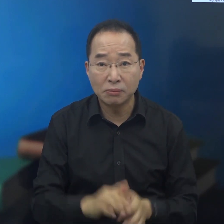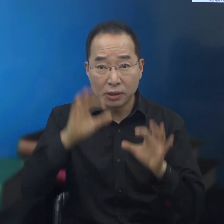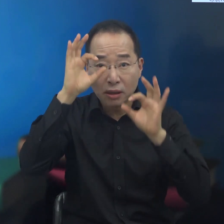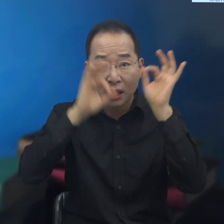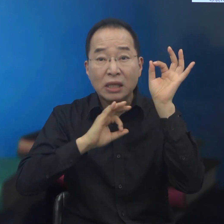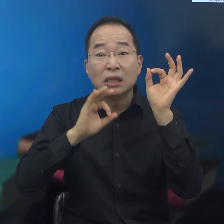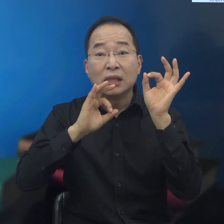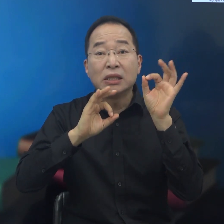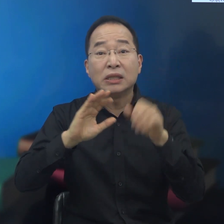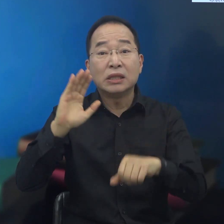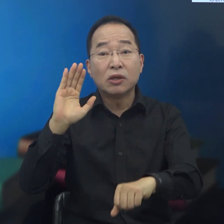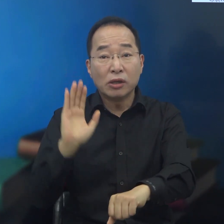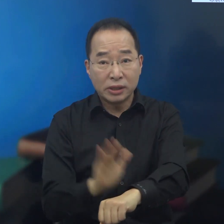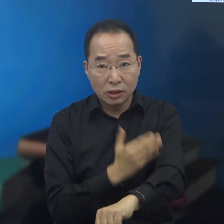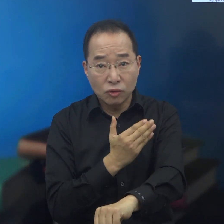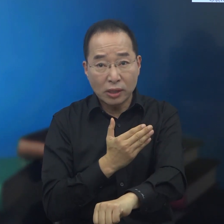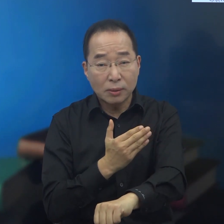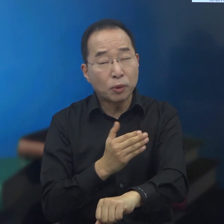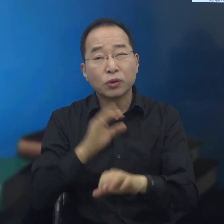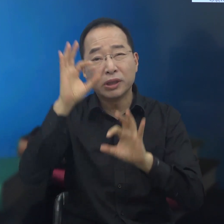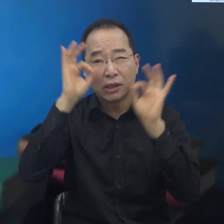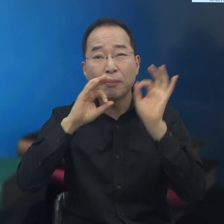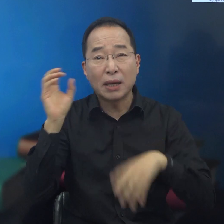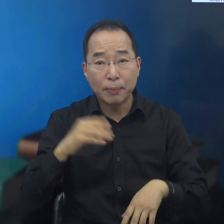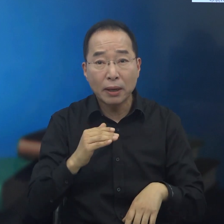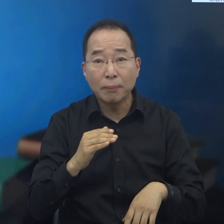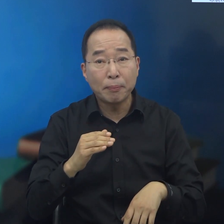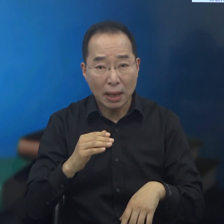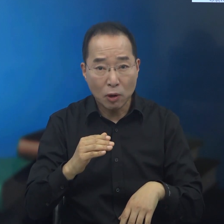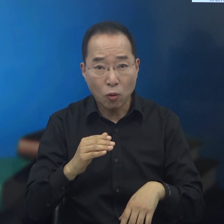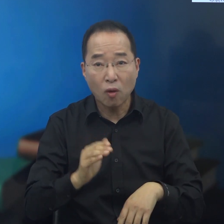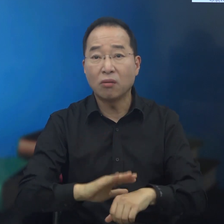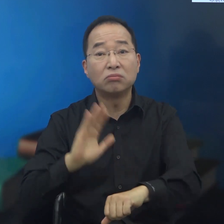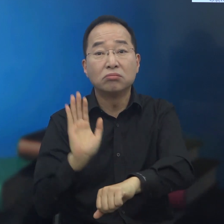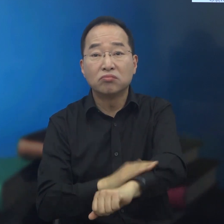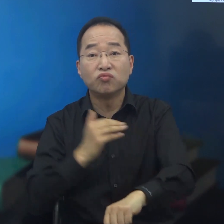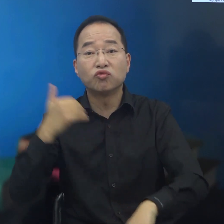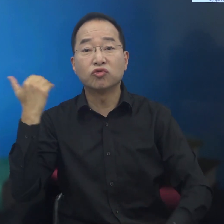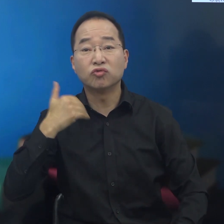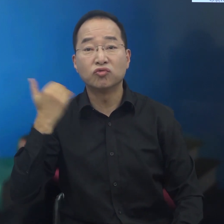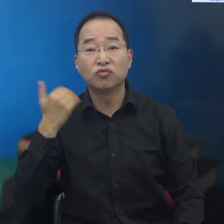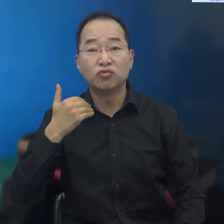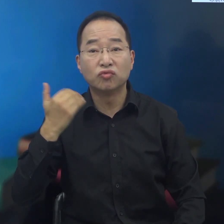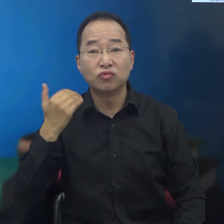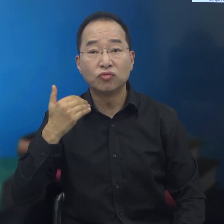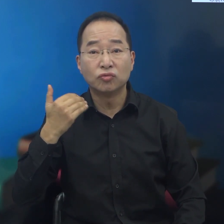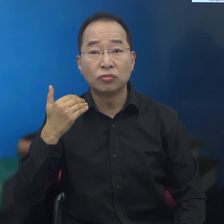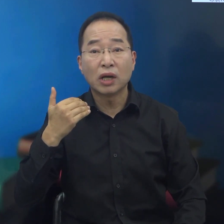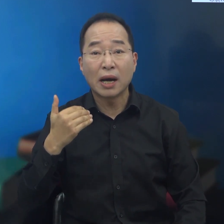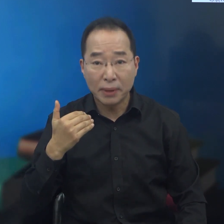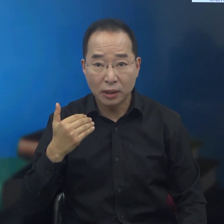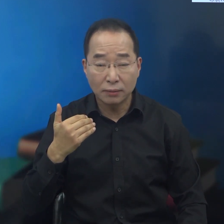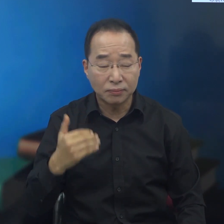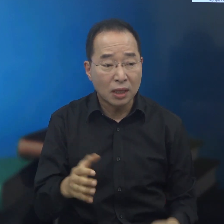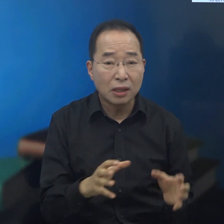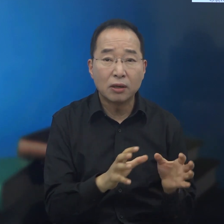하면서 이걸 쓰기도 하지만 보통 이제 이걸 많이 빼먹고 누구 하면은